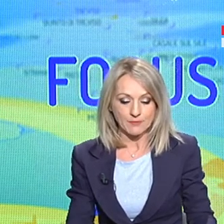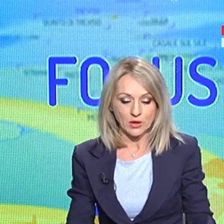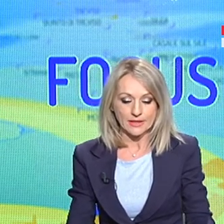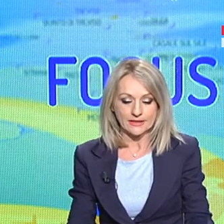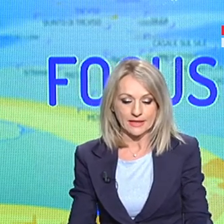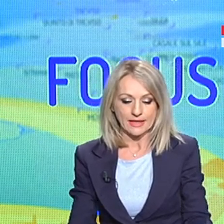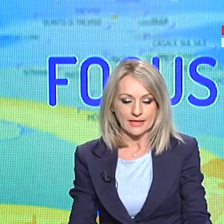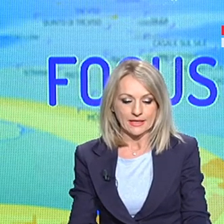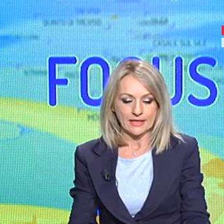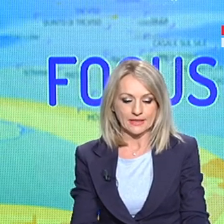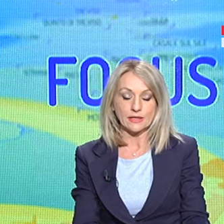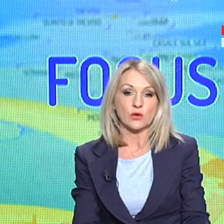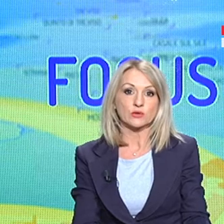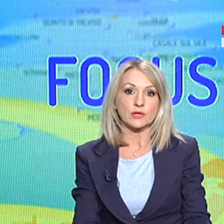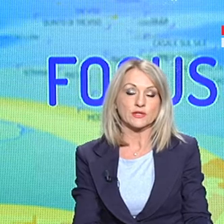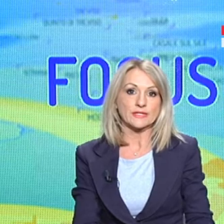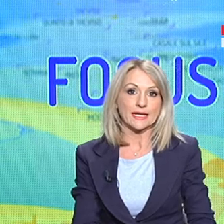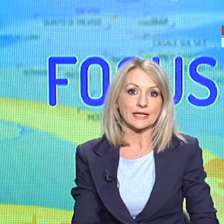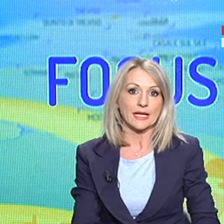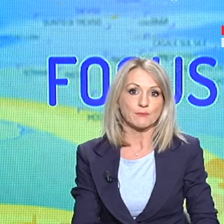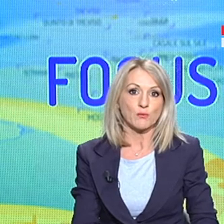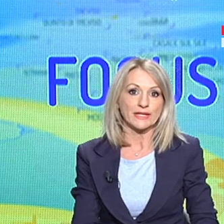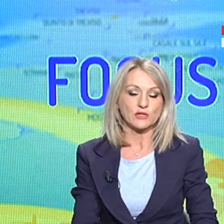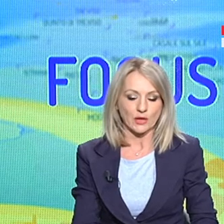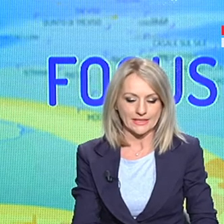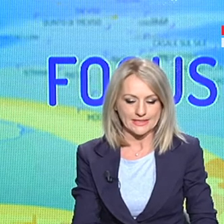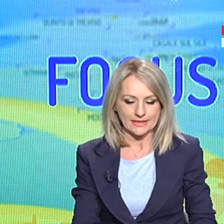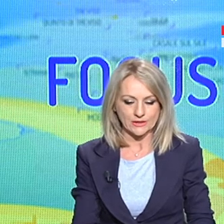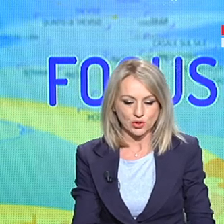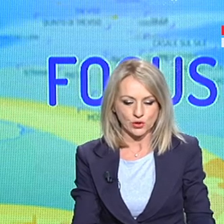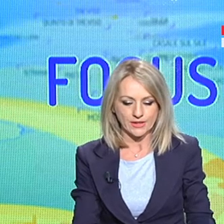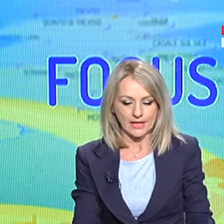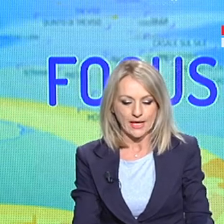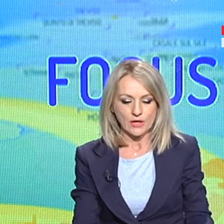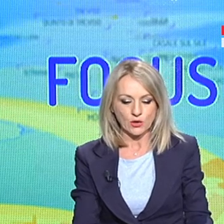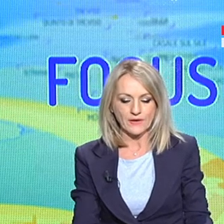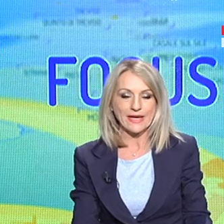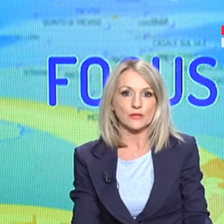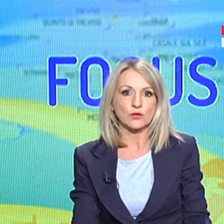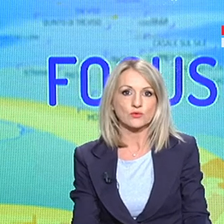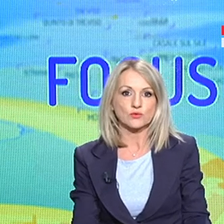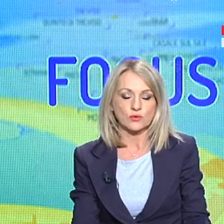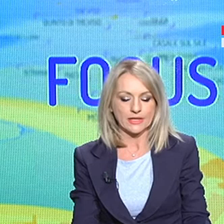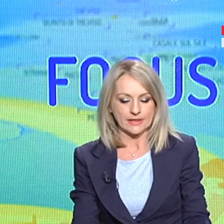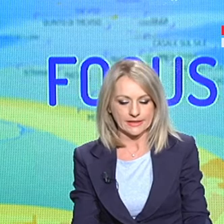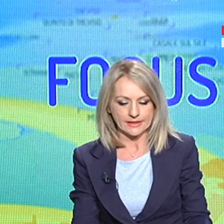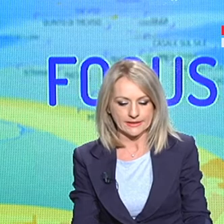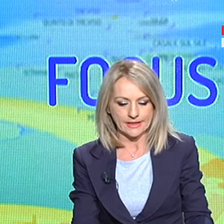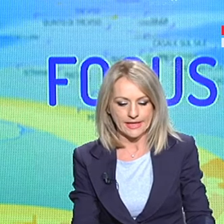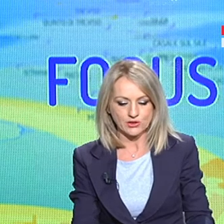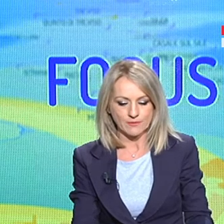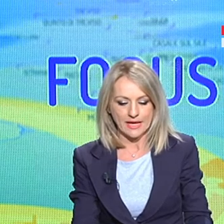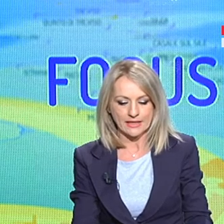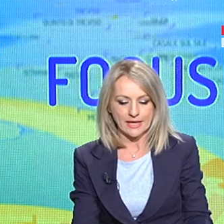vista poi dell'incontro che ci sarà nel pomeriggio alle 16 con il governo sui